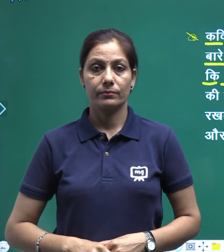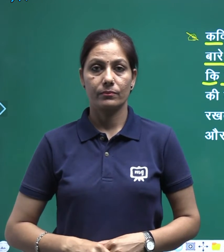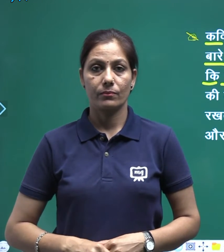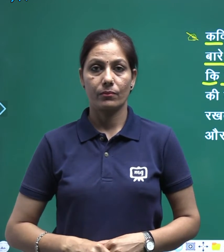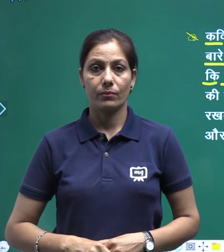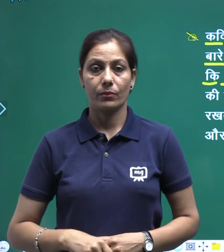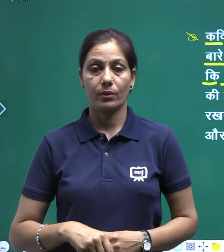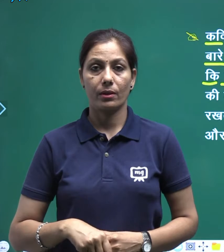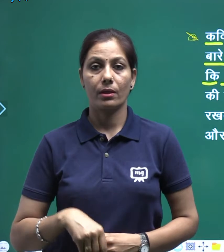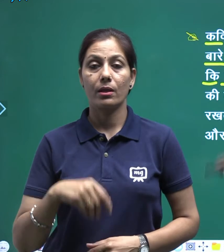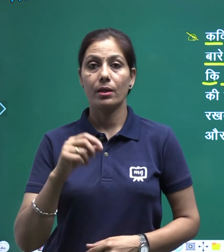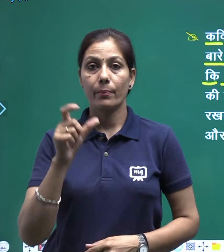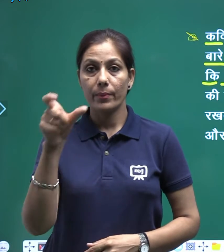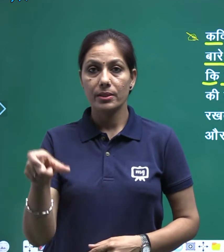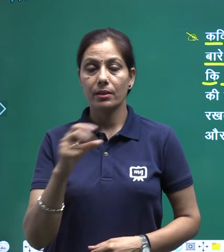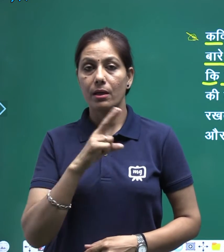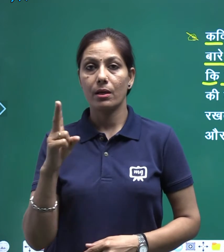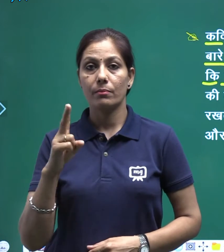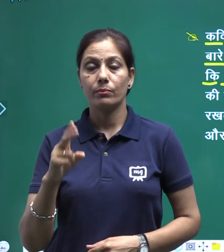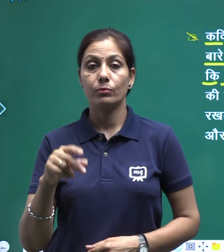सुंदर नामक ग्वाले की